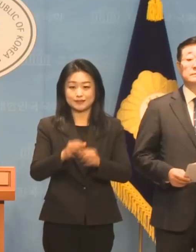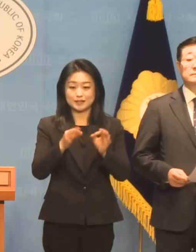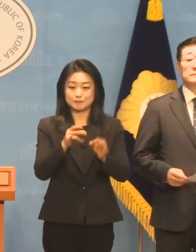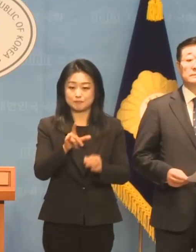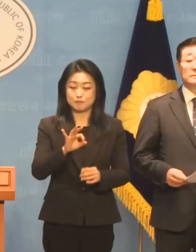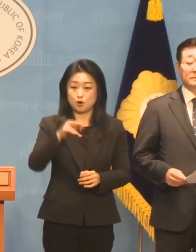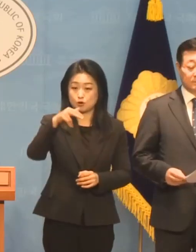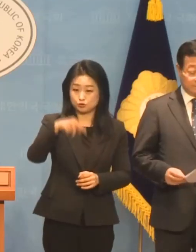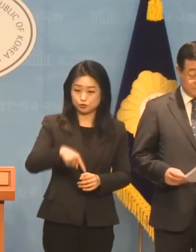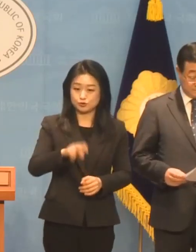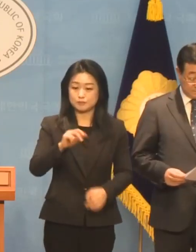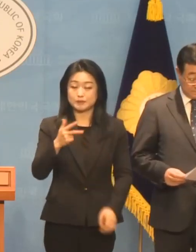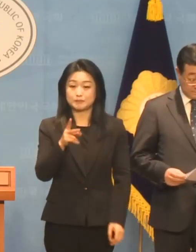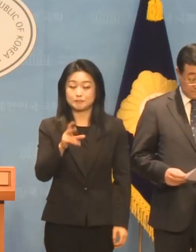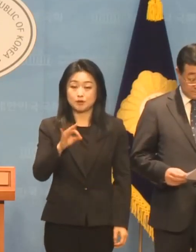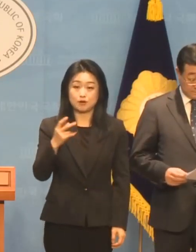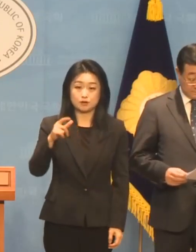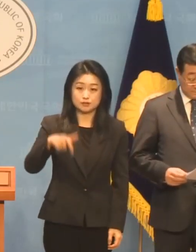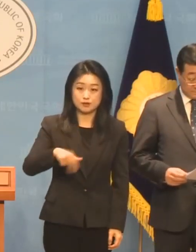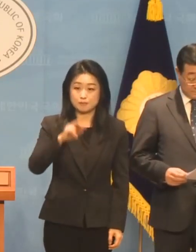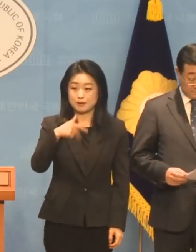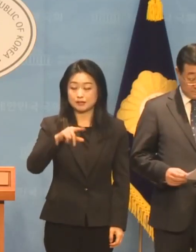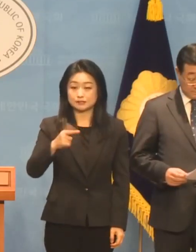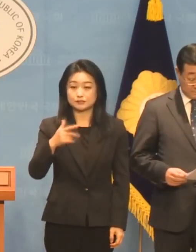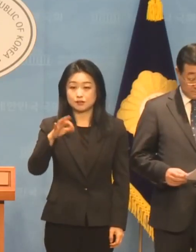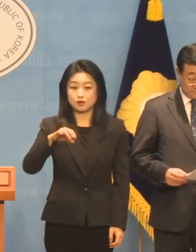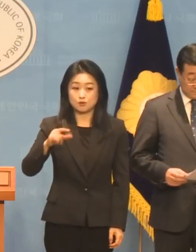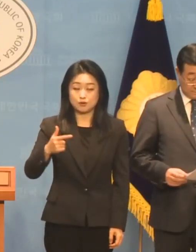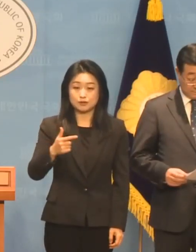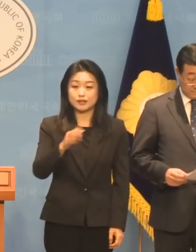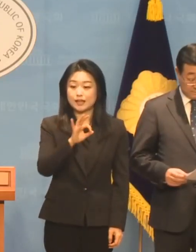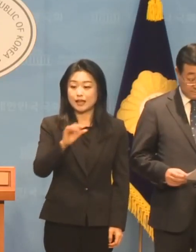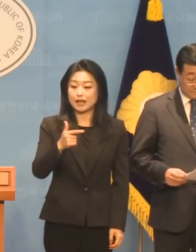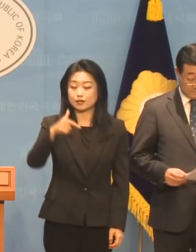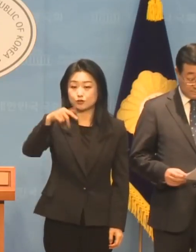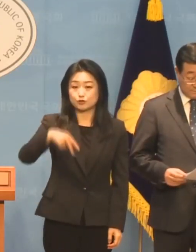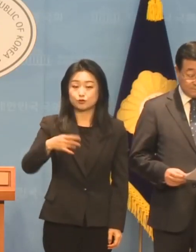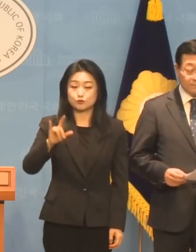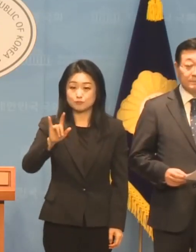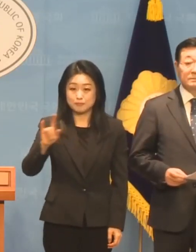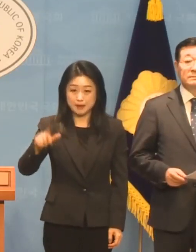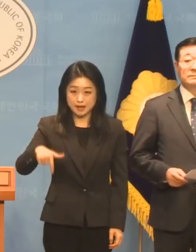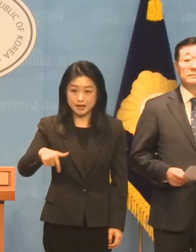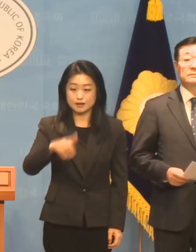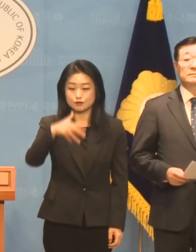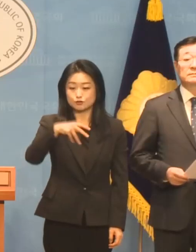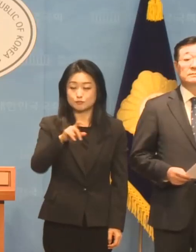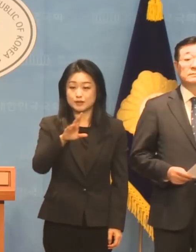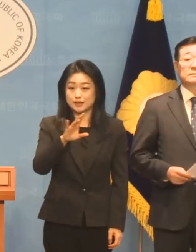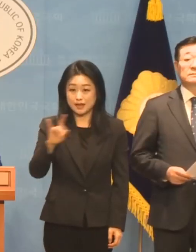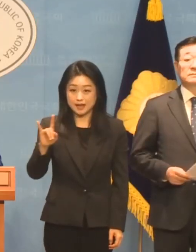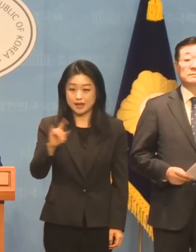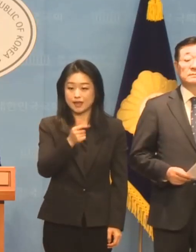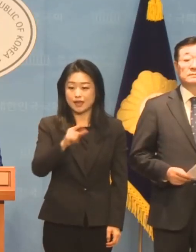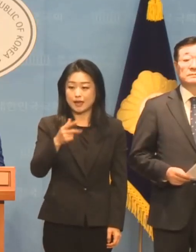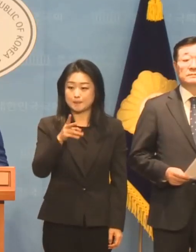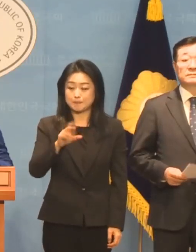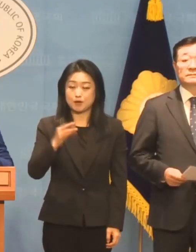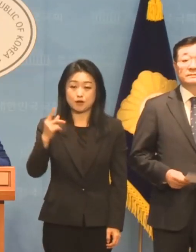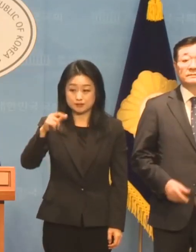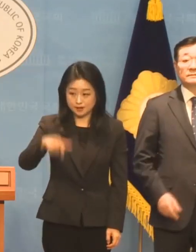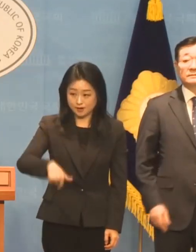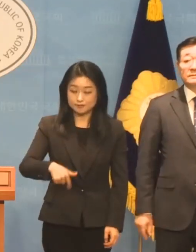김병주, 김성원, 민병덕, 민홍철, 박선원, 백혜련, 안규백, 윤건영, 추미애, 한병도 이상 말씀을